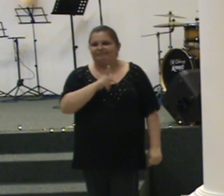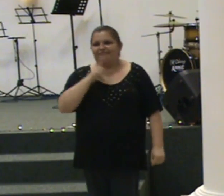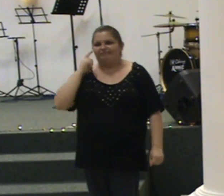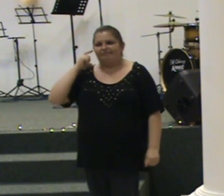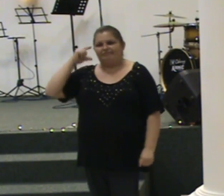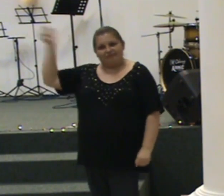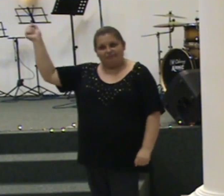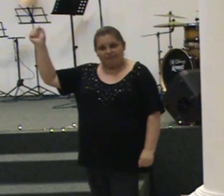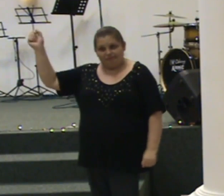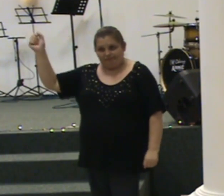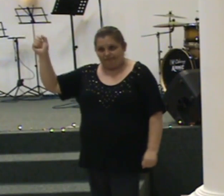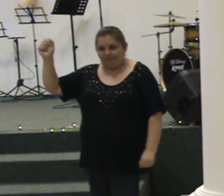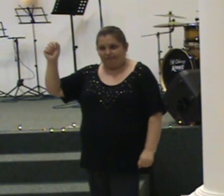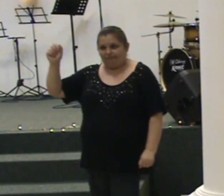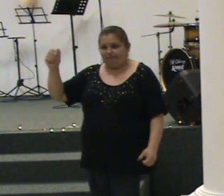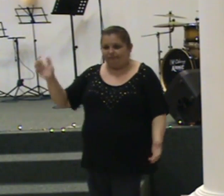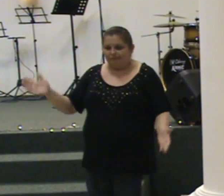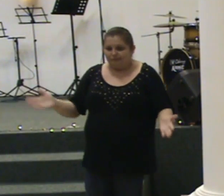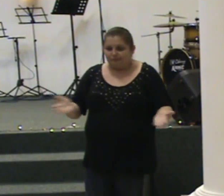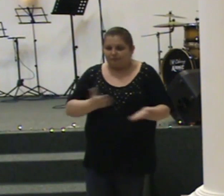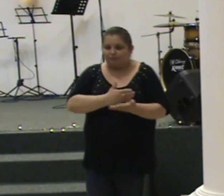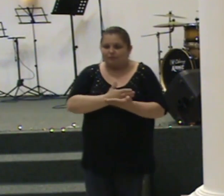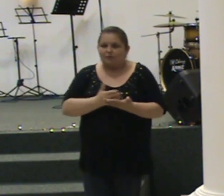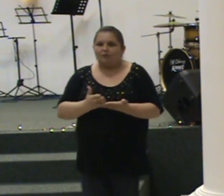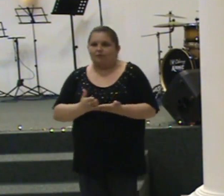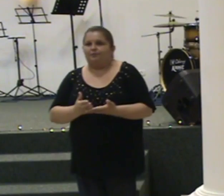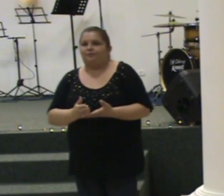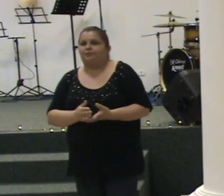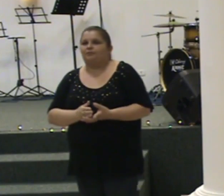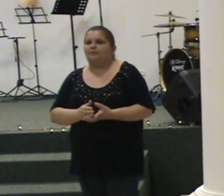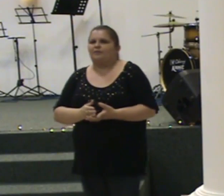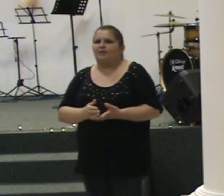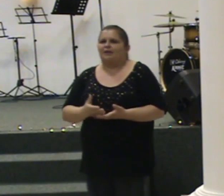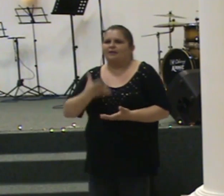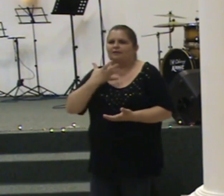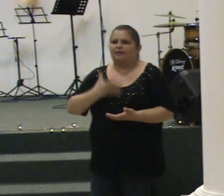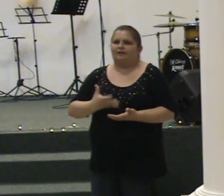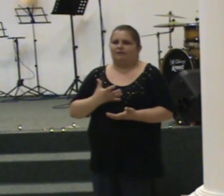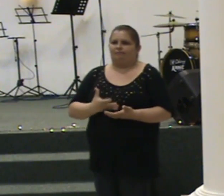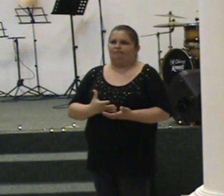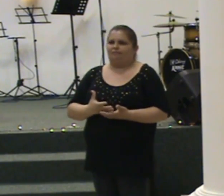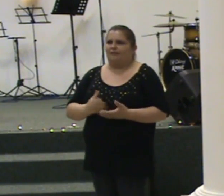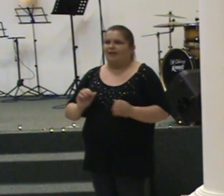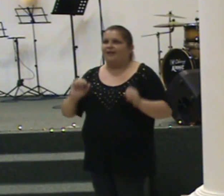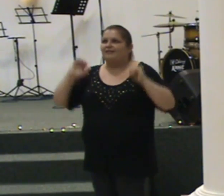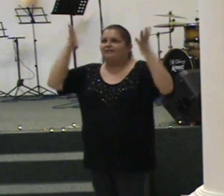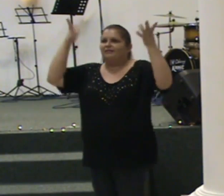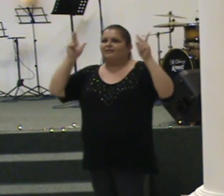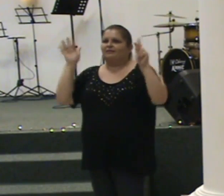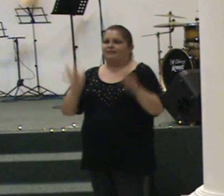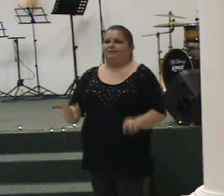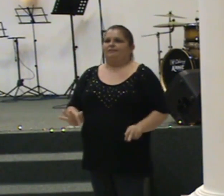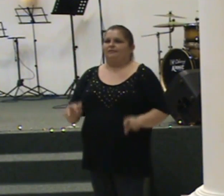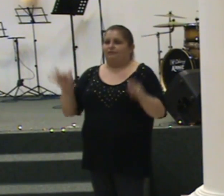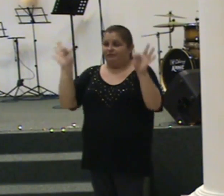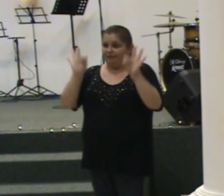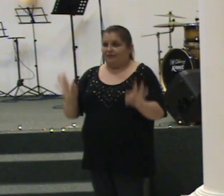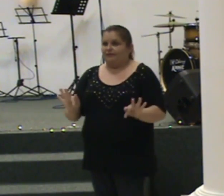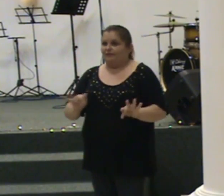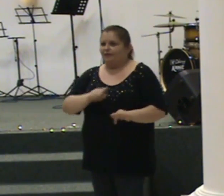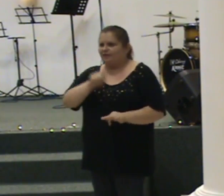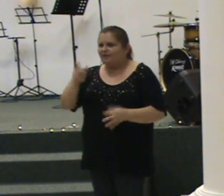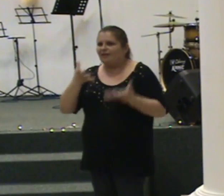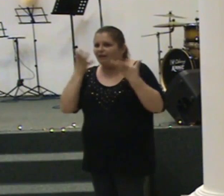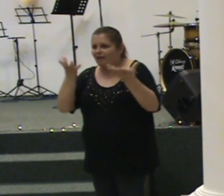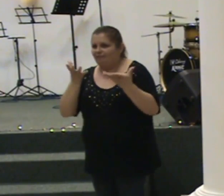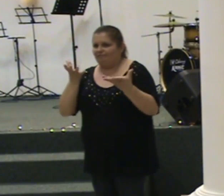nesse Natal, né, que essa festa feliz do Espírito Santo na sua vida se cumpra em você, mas você tem que querer isso.